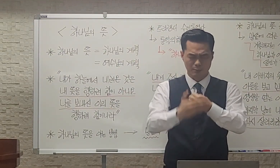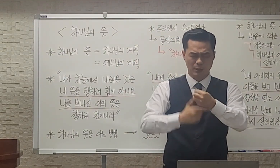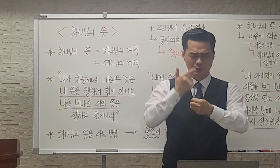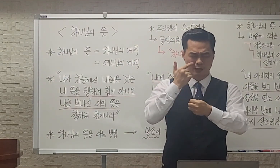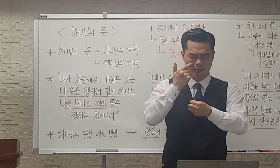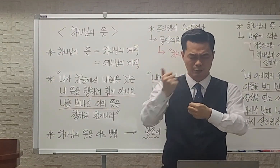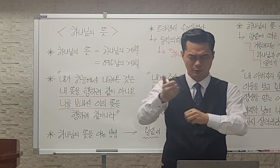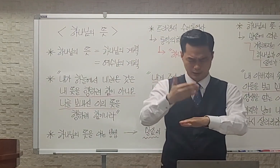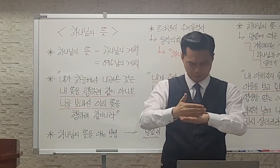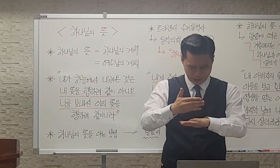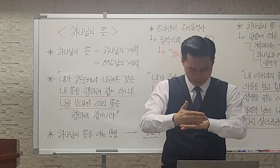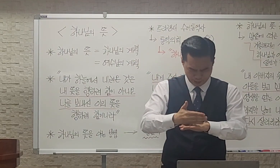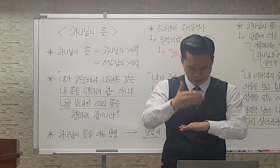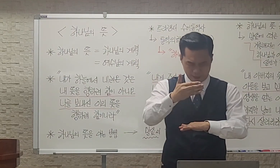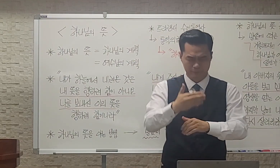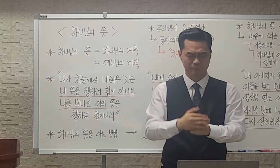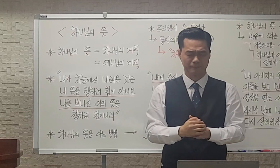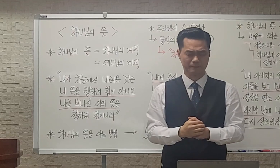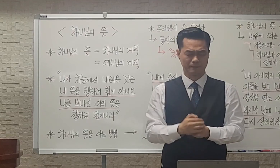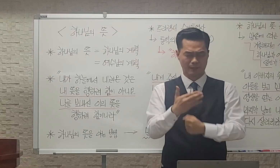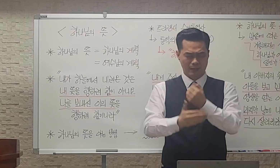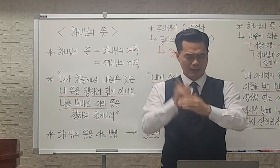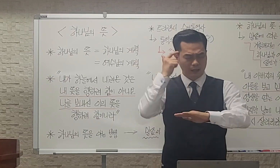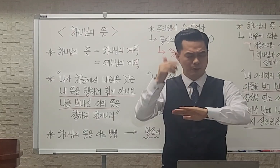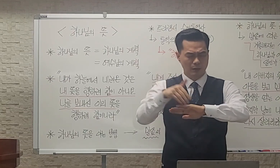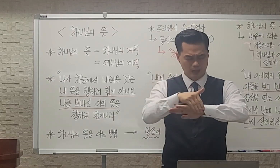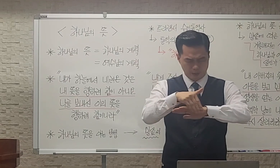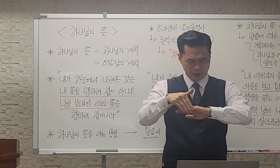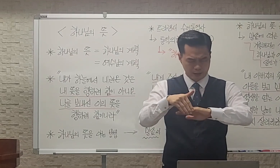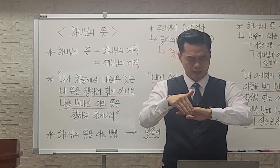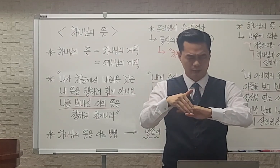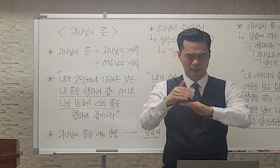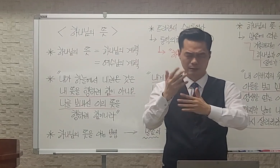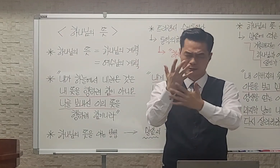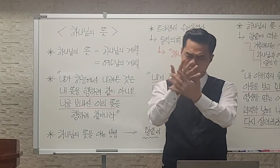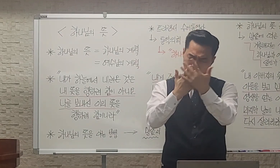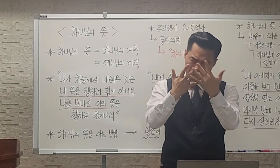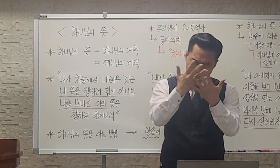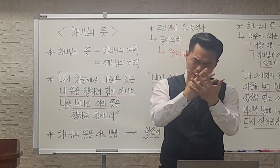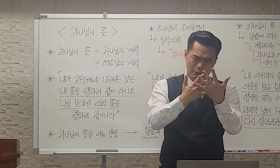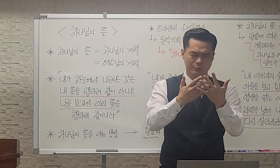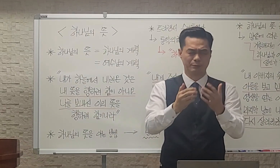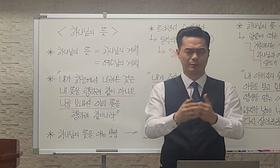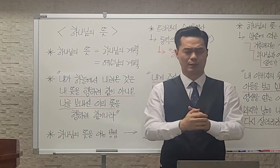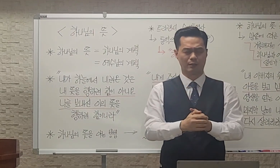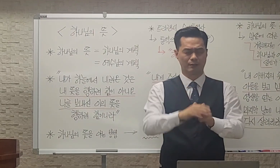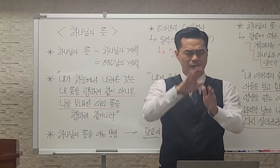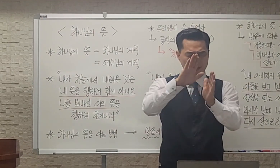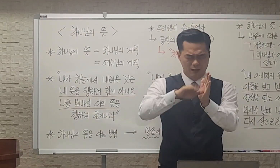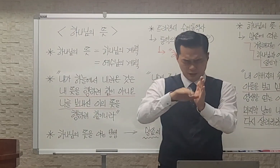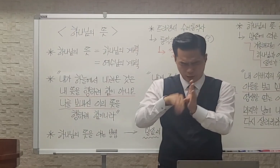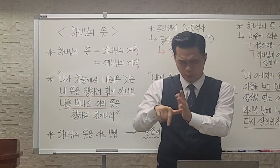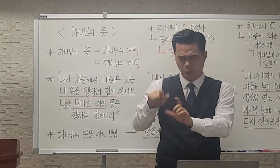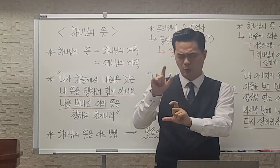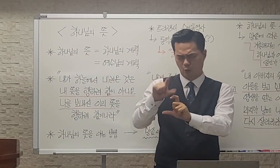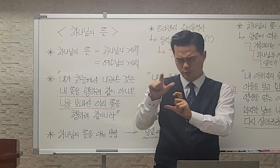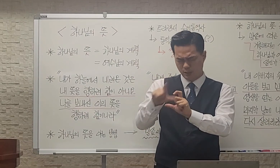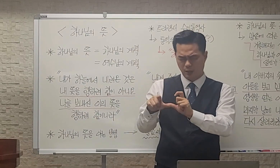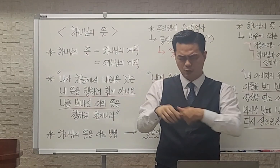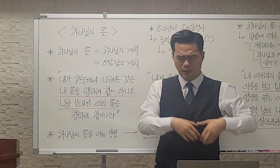많으신 하나님 아버지 감사합니다. 하나님의 계획 참 알기 어렵습니다. 때때로 고민하고